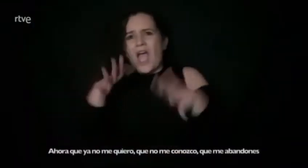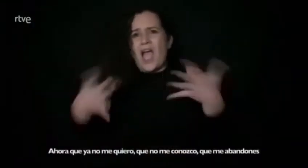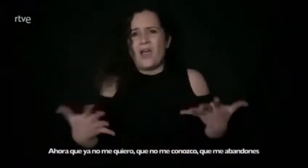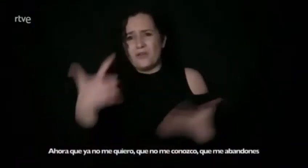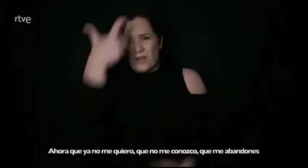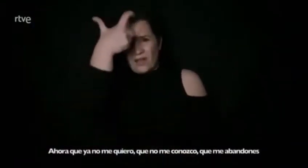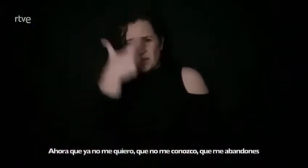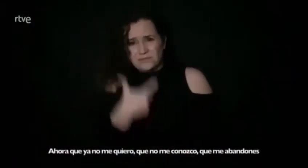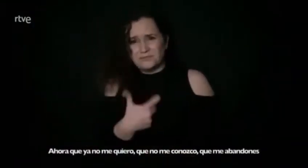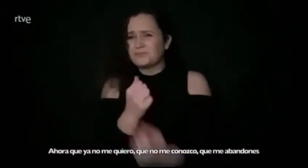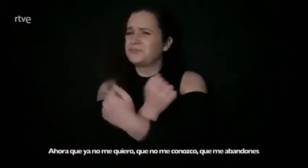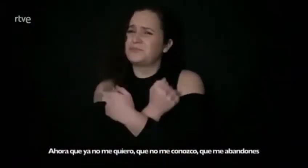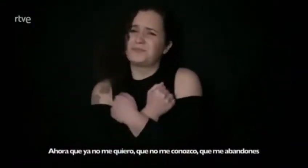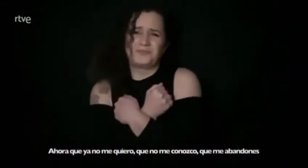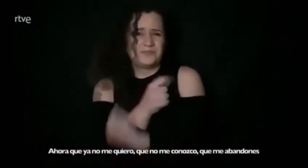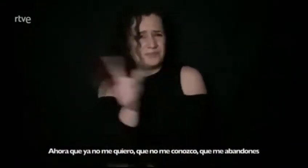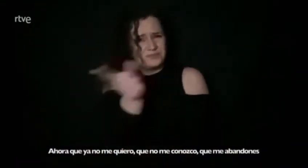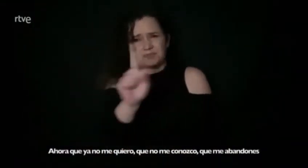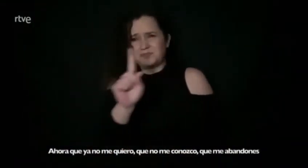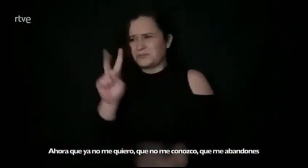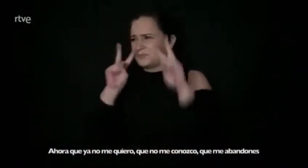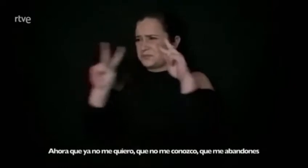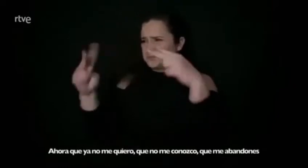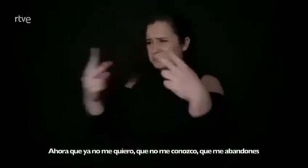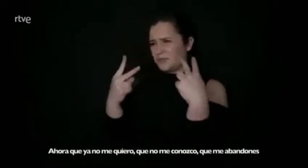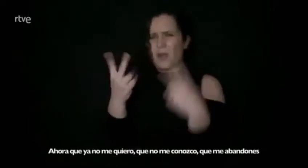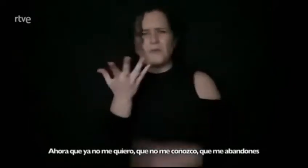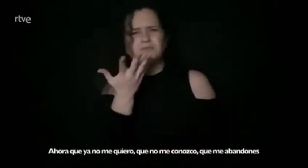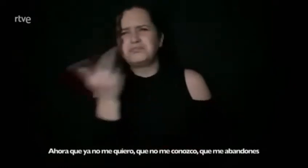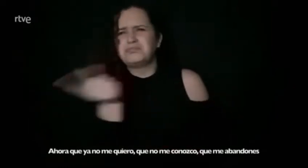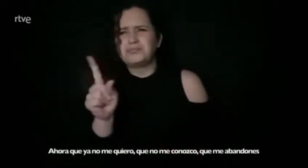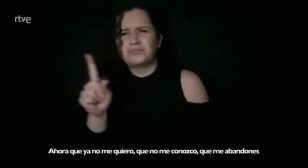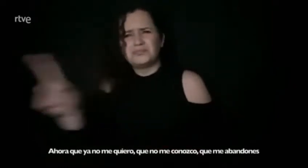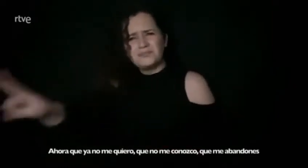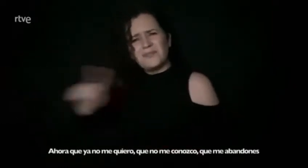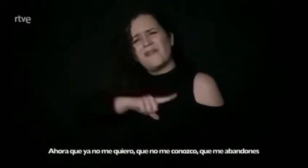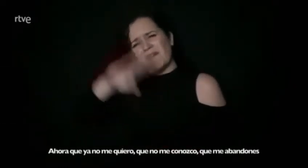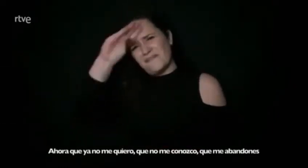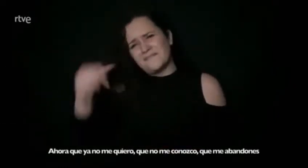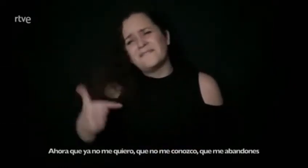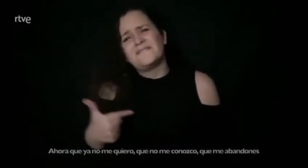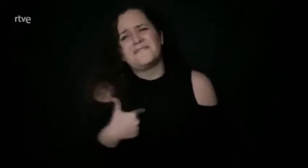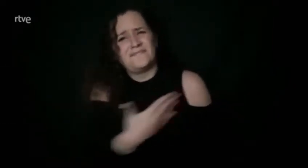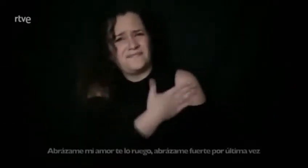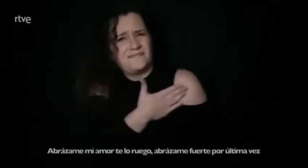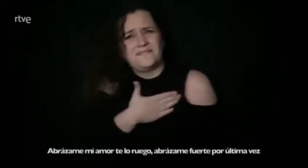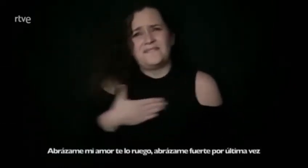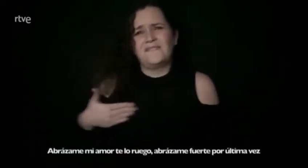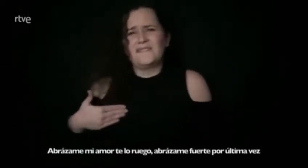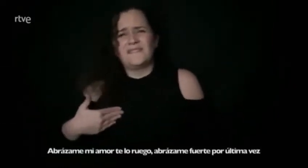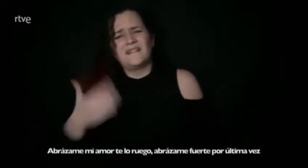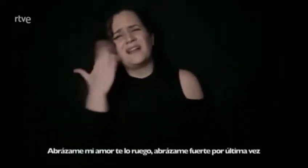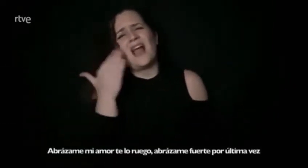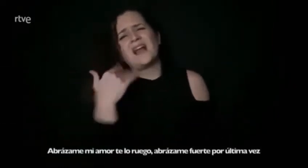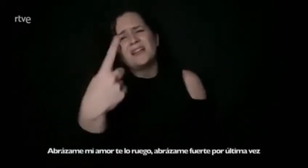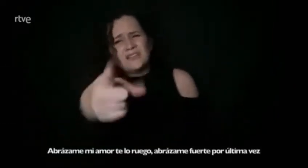Ahora que ya no me quiero, que no me conozco, que me abandone, abrázame, mi amor,